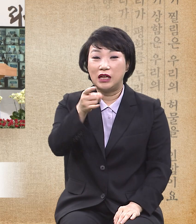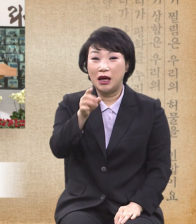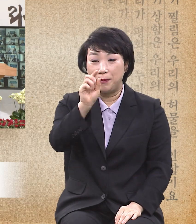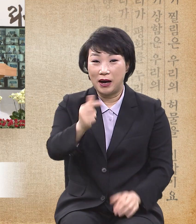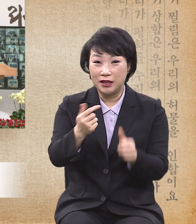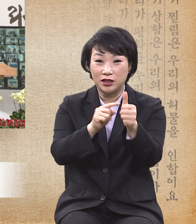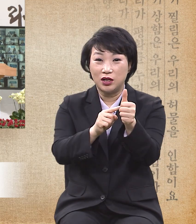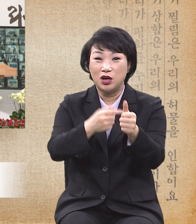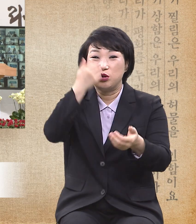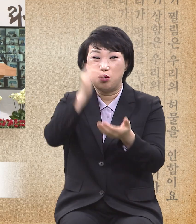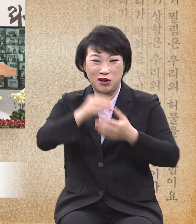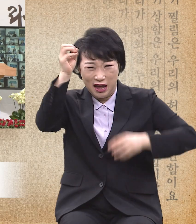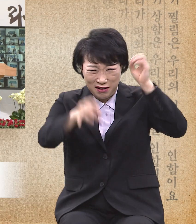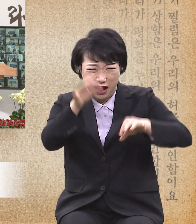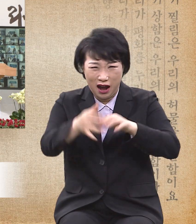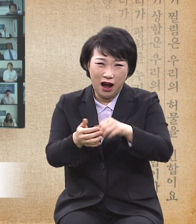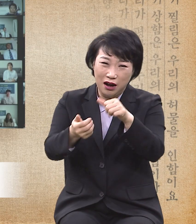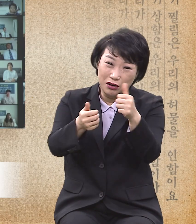돌에 맞아 죽습니다.